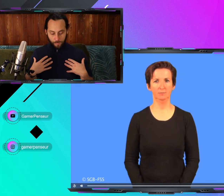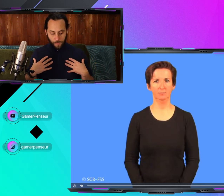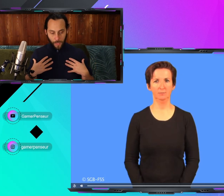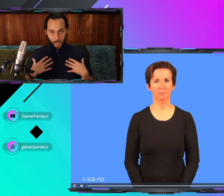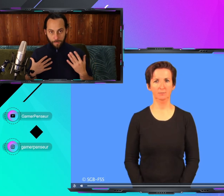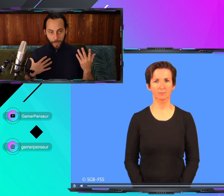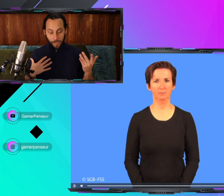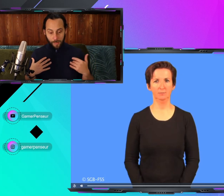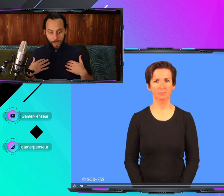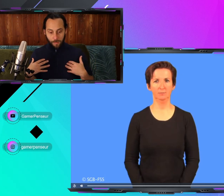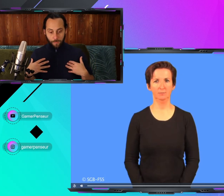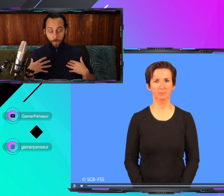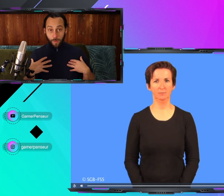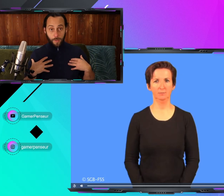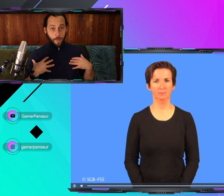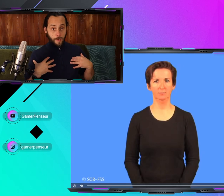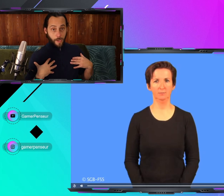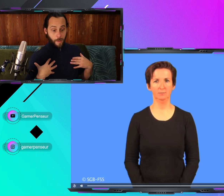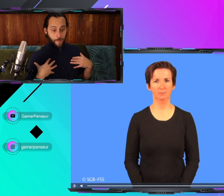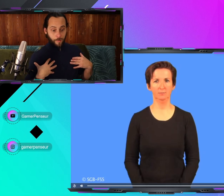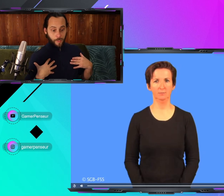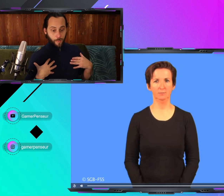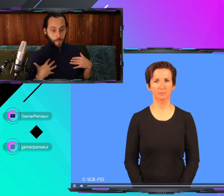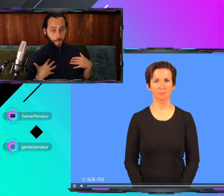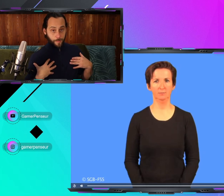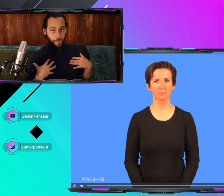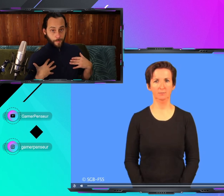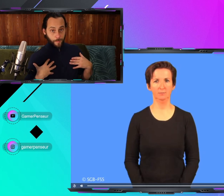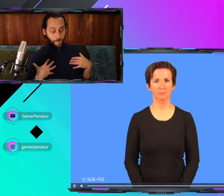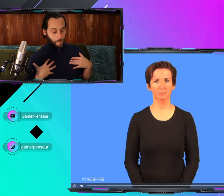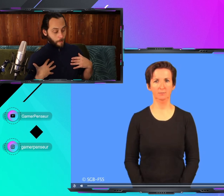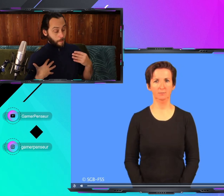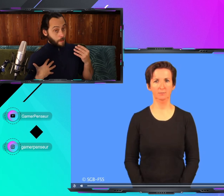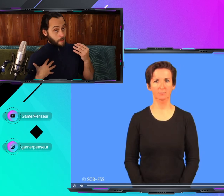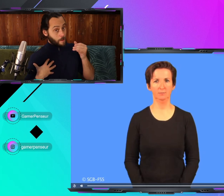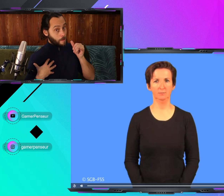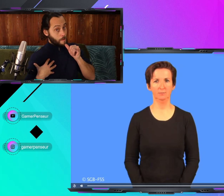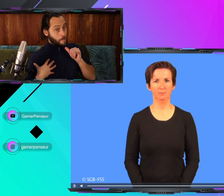Donc, elle va parler des petits-enfants. Elle pivote un peu.